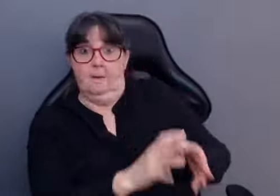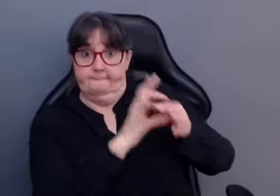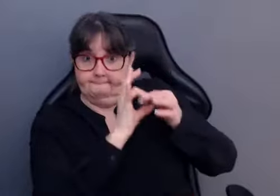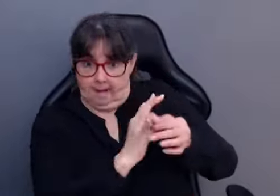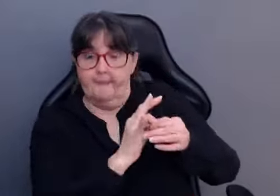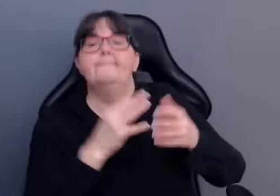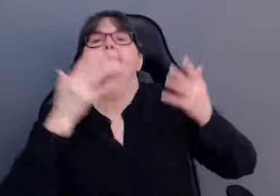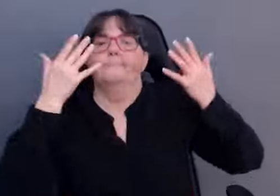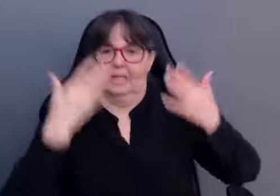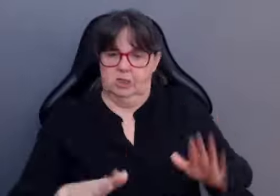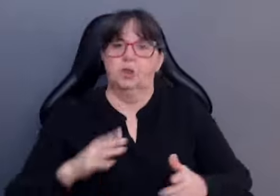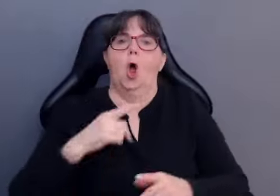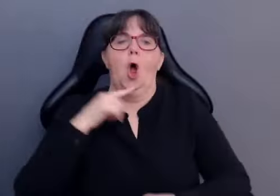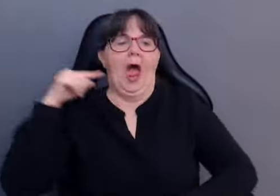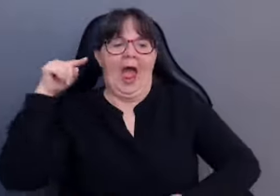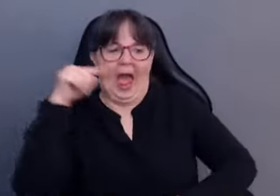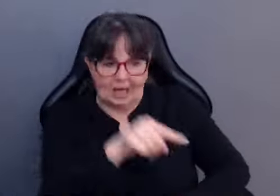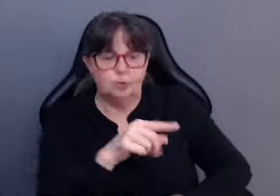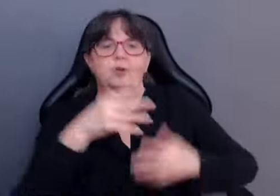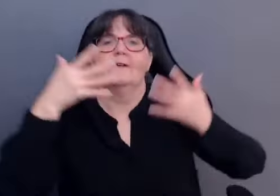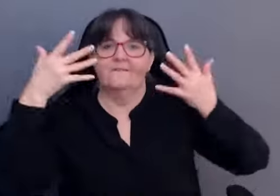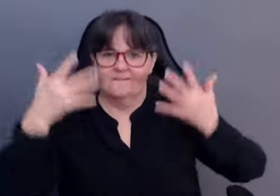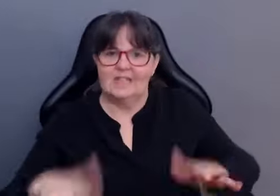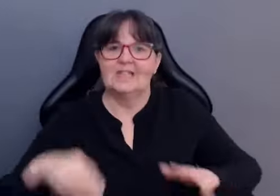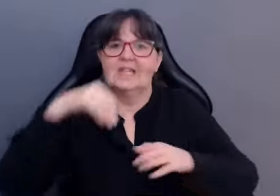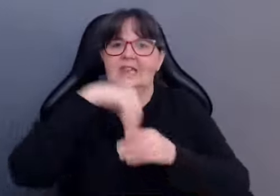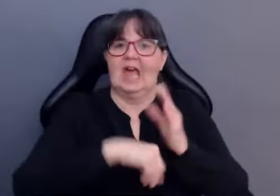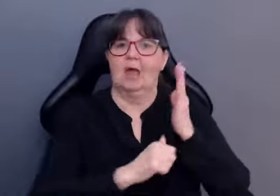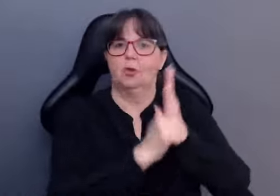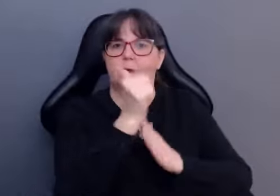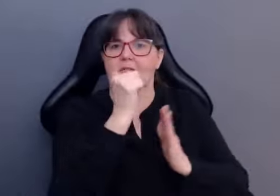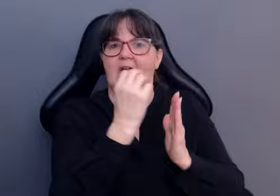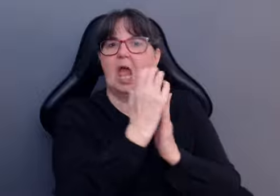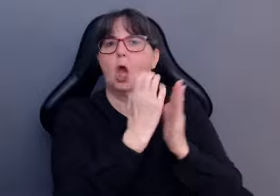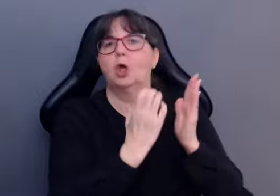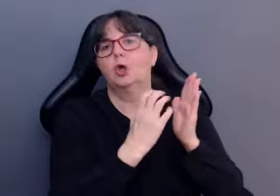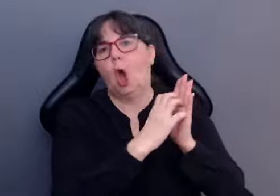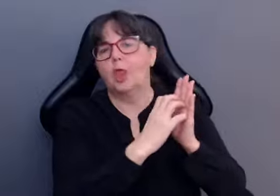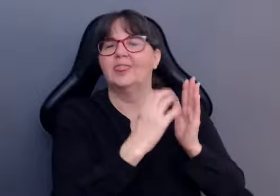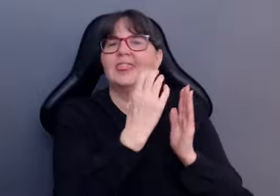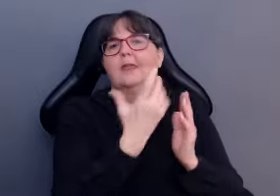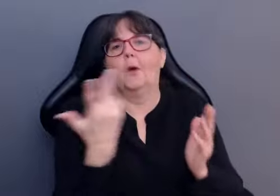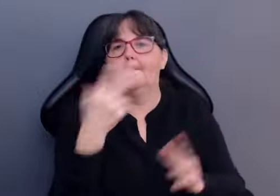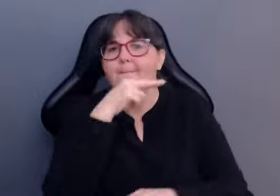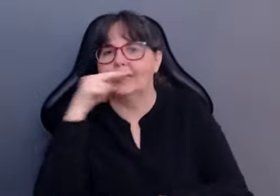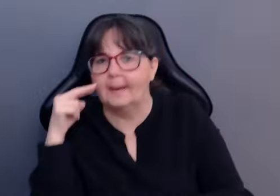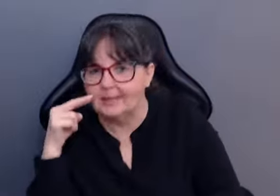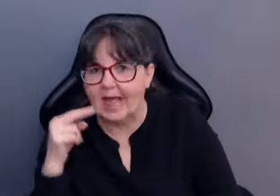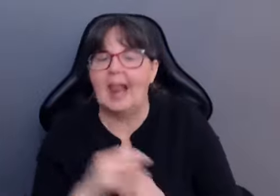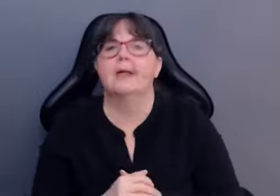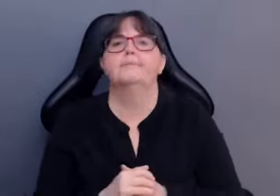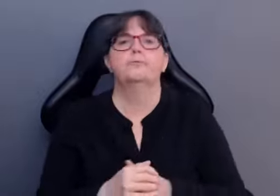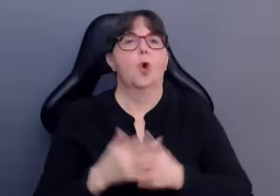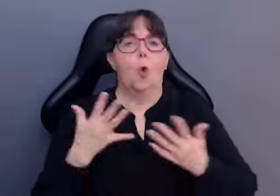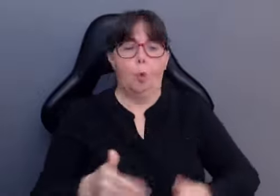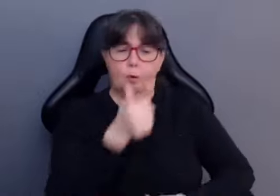une infraction au code criminel, de critiquer de façon intempestive et